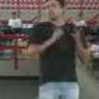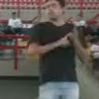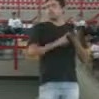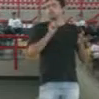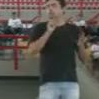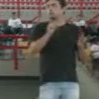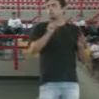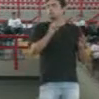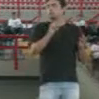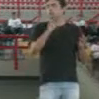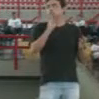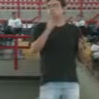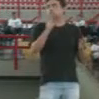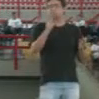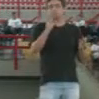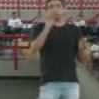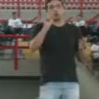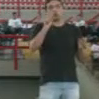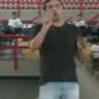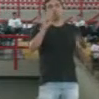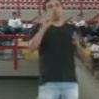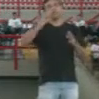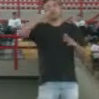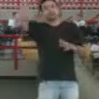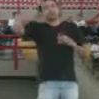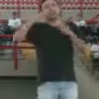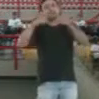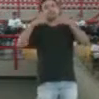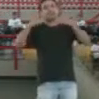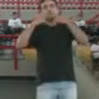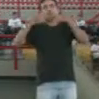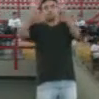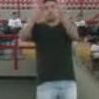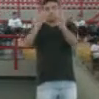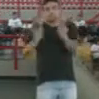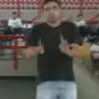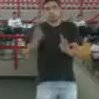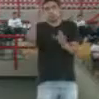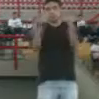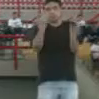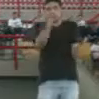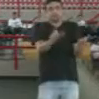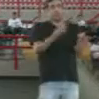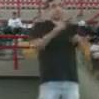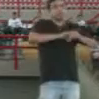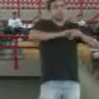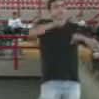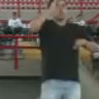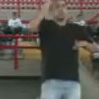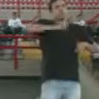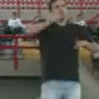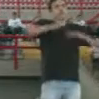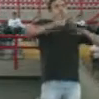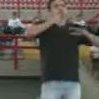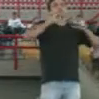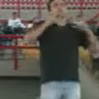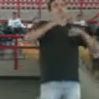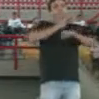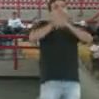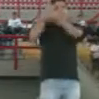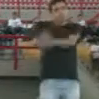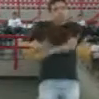quando ele cria uma linguagem especial para as personagens, ele é genial. E ele merece